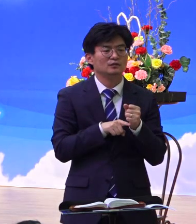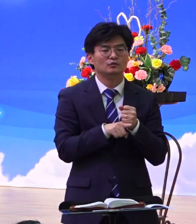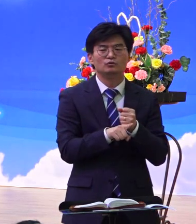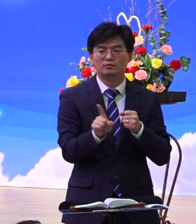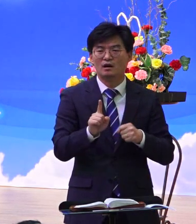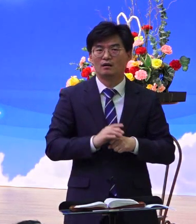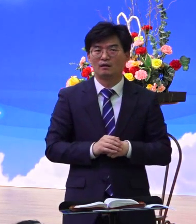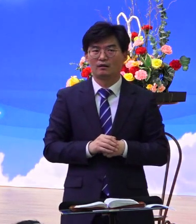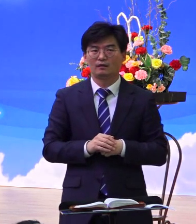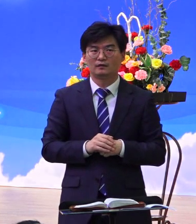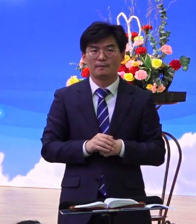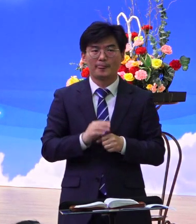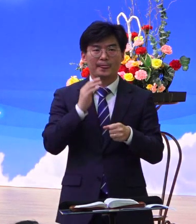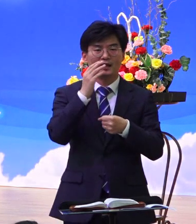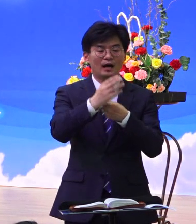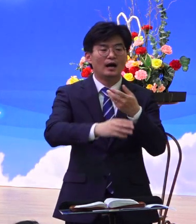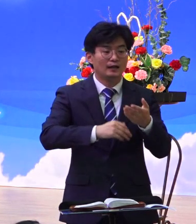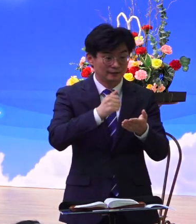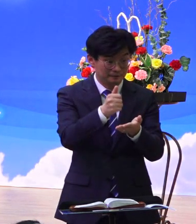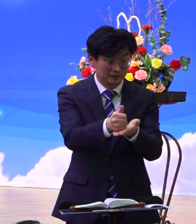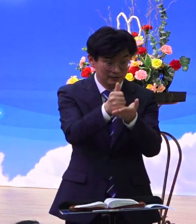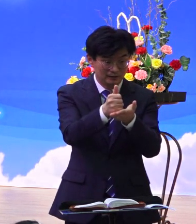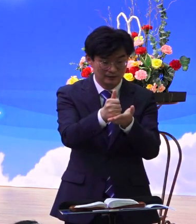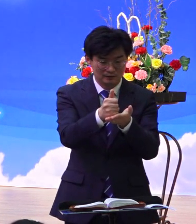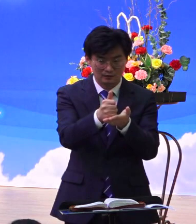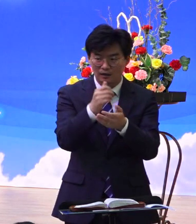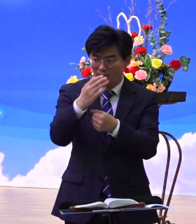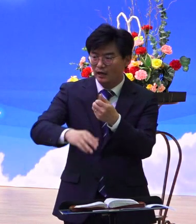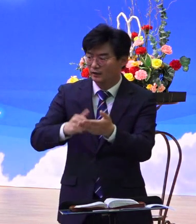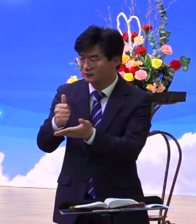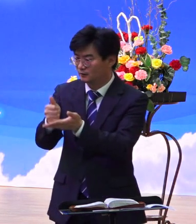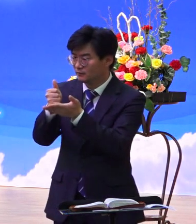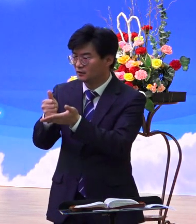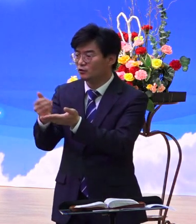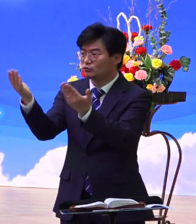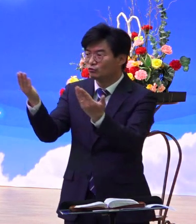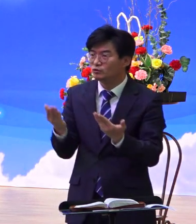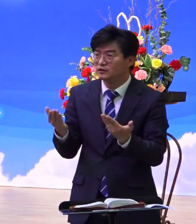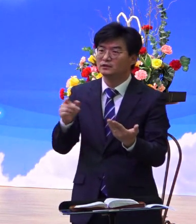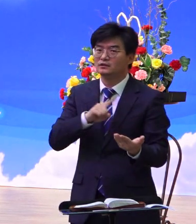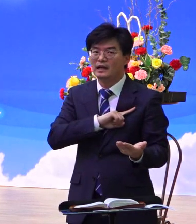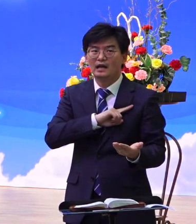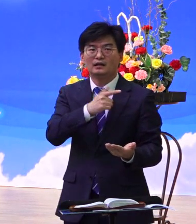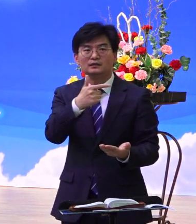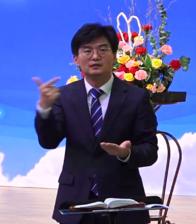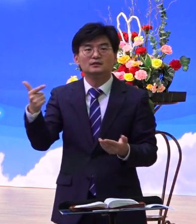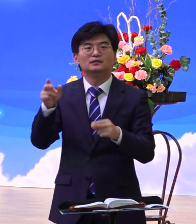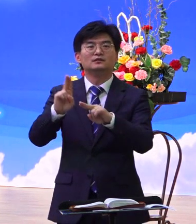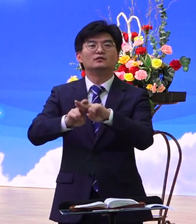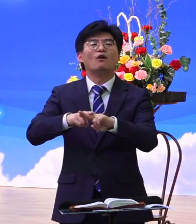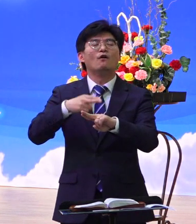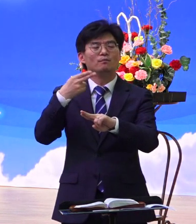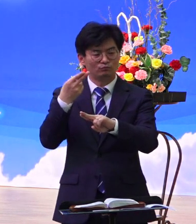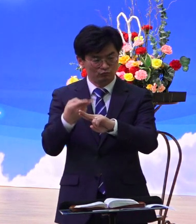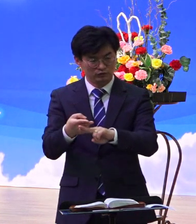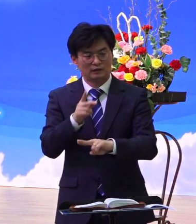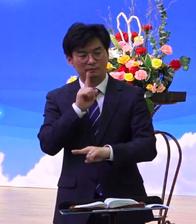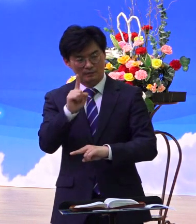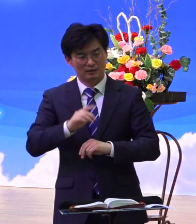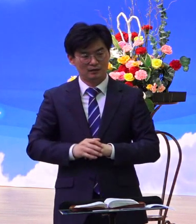하나님께서 인간에게 주신 가장 큰 선물이라고 믿습니다. 나는